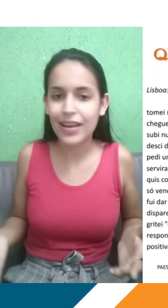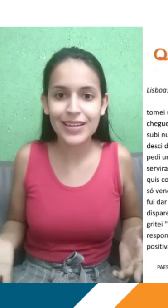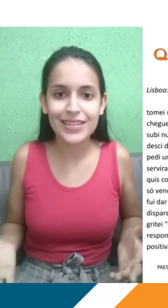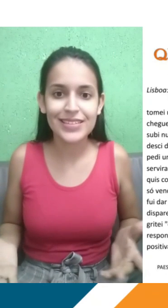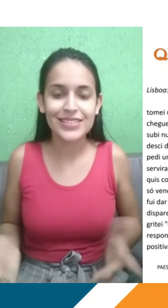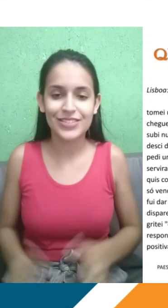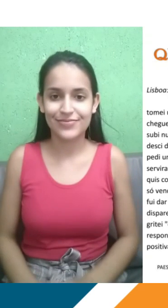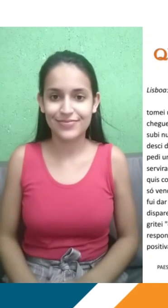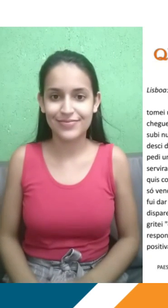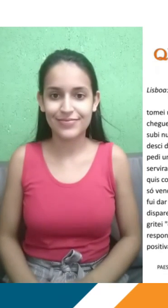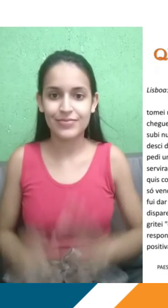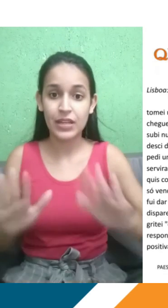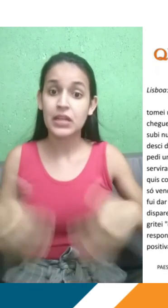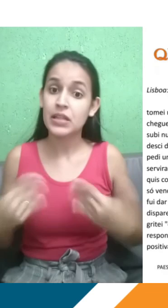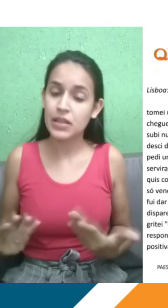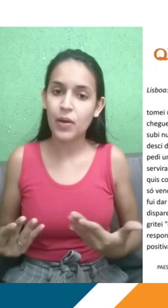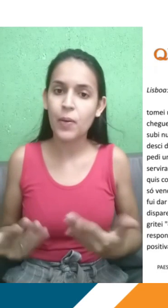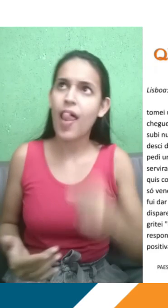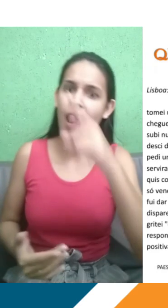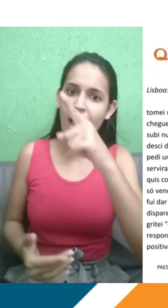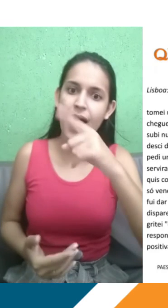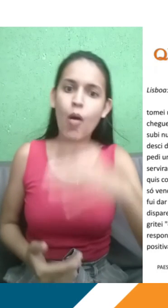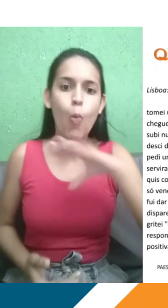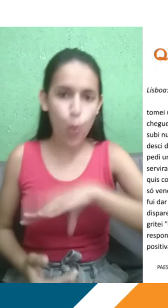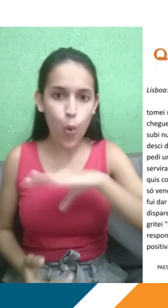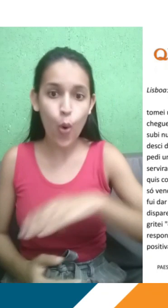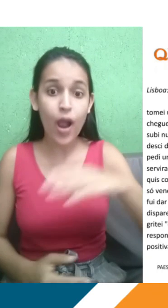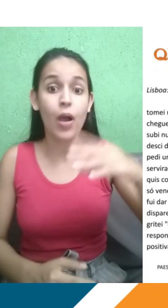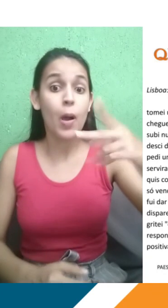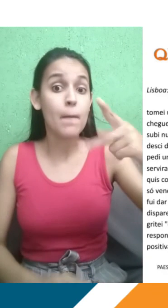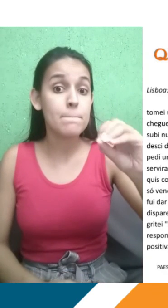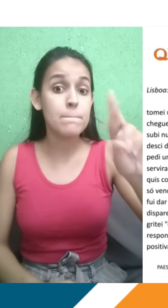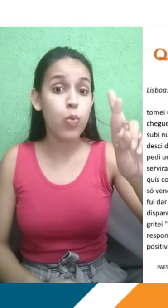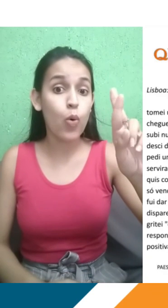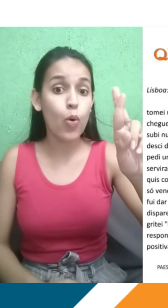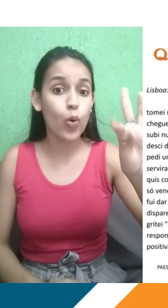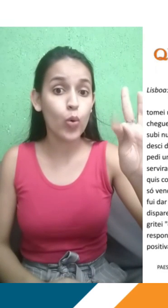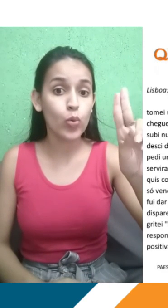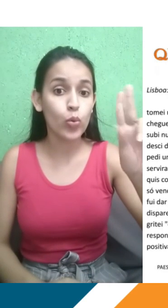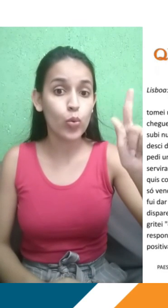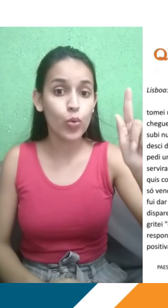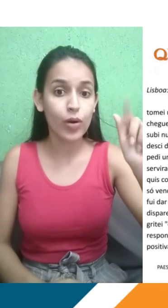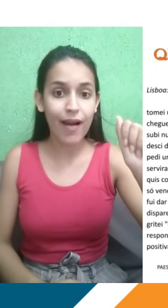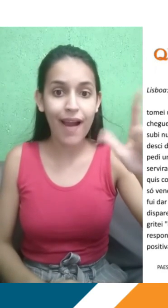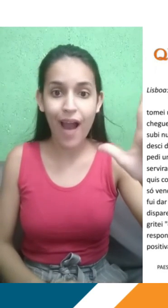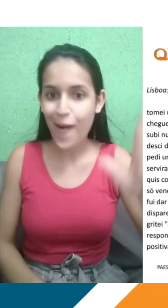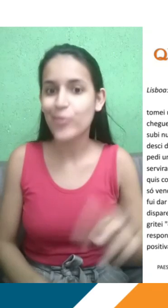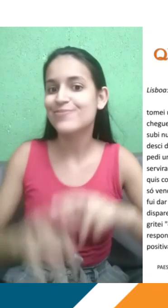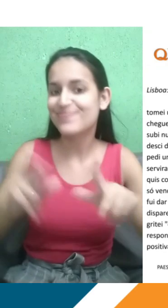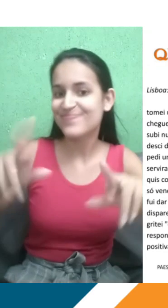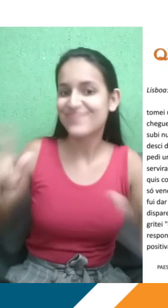pois o turista é brasileiro. Por fim, no caso da opção E, em nenhum momento no poema o eu lírico